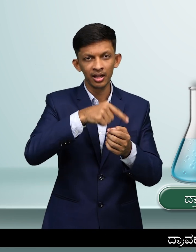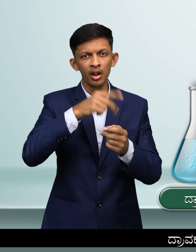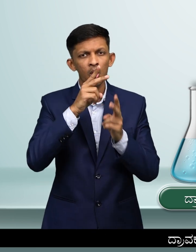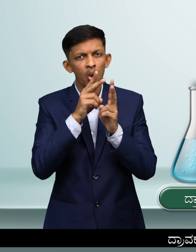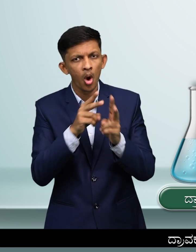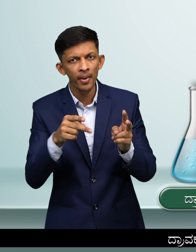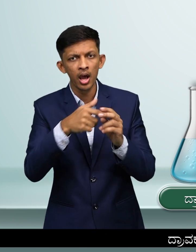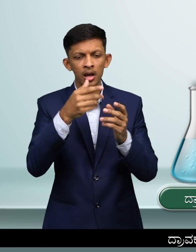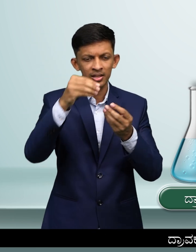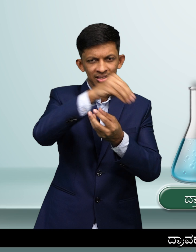ಕರೆಯಲಾಗುತ್ತದೆ.